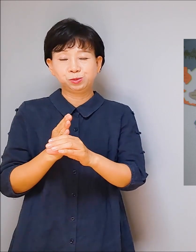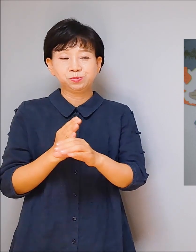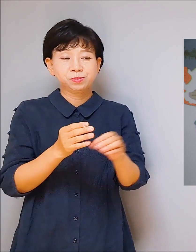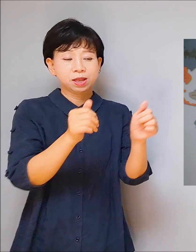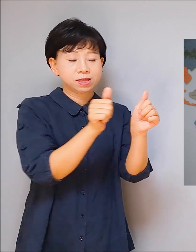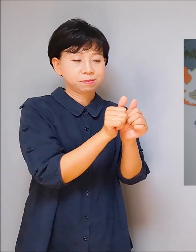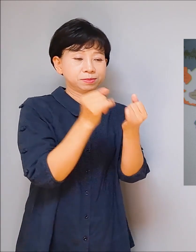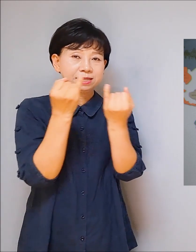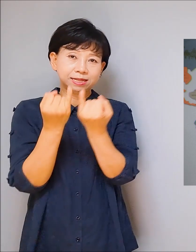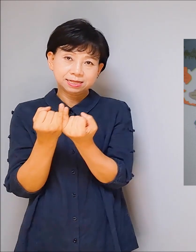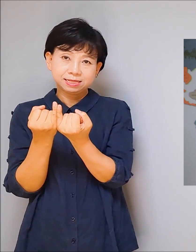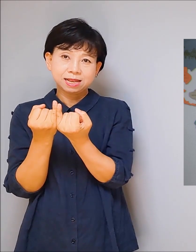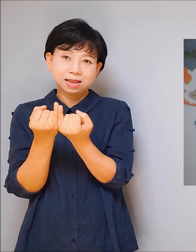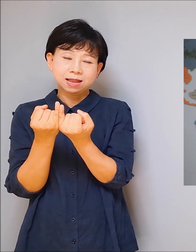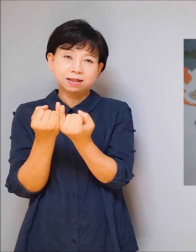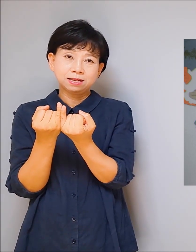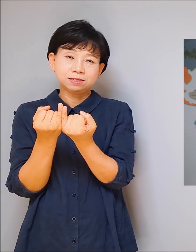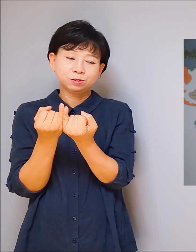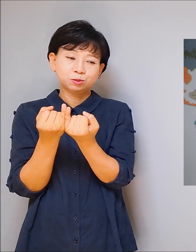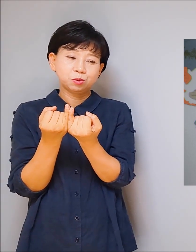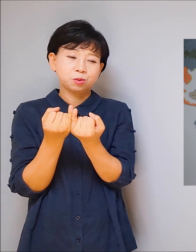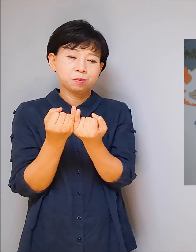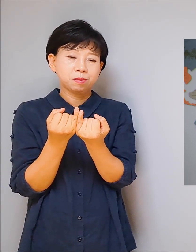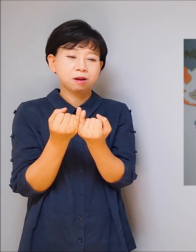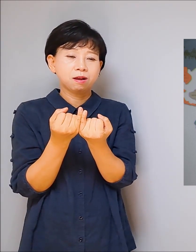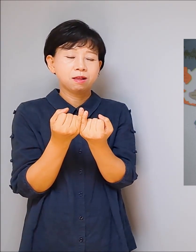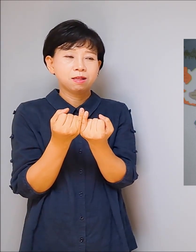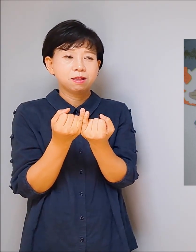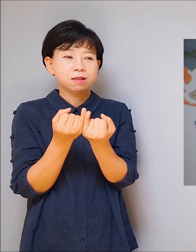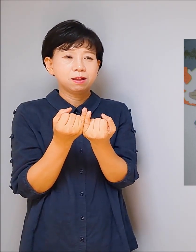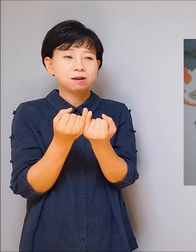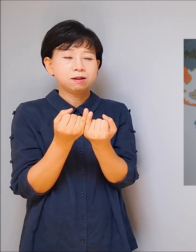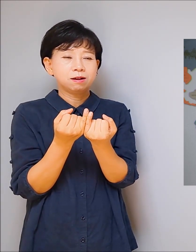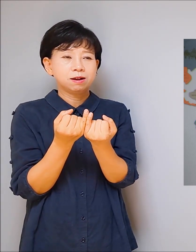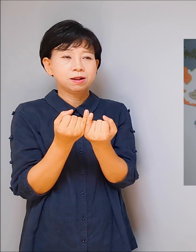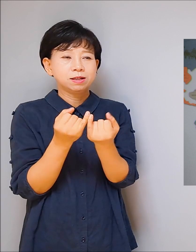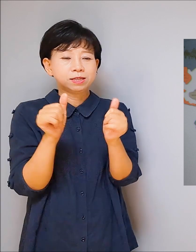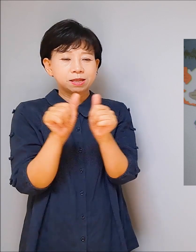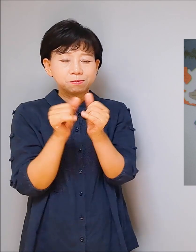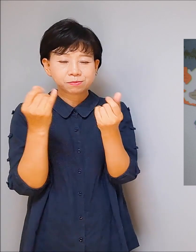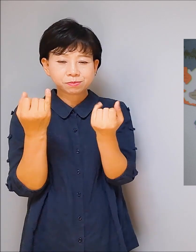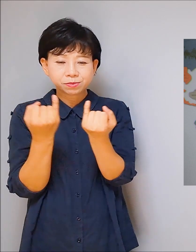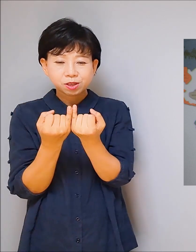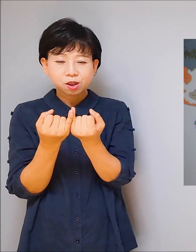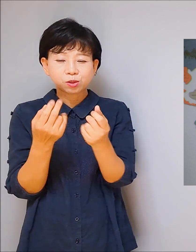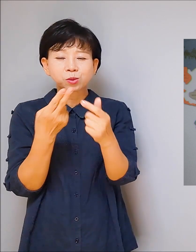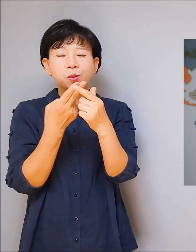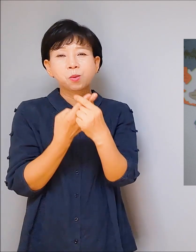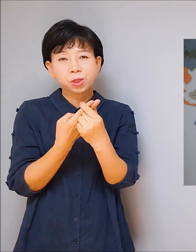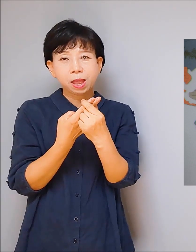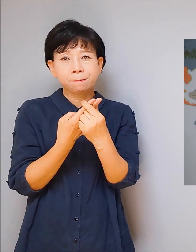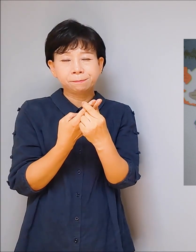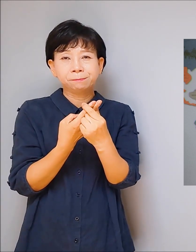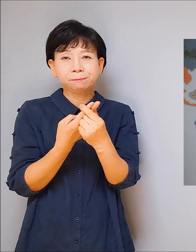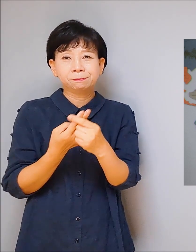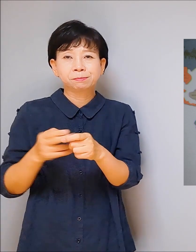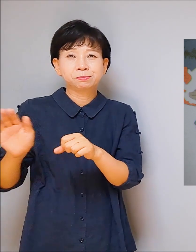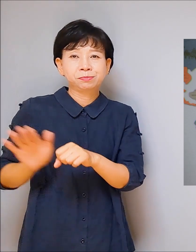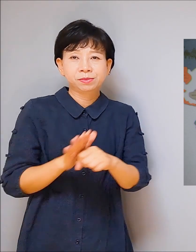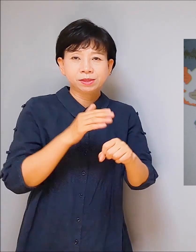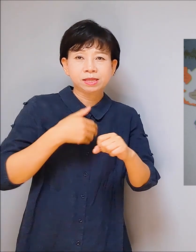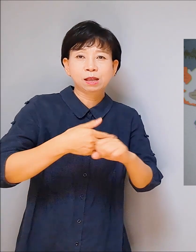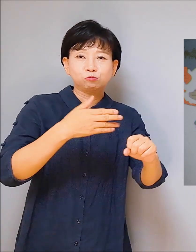여자 탁구, 또 혼합 복식. 네, 이미 이제 선수들은 다 나오신 것 같고요.